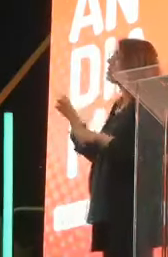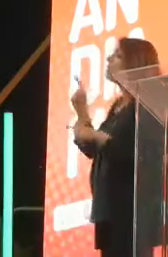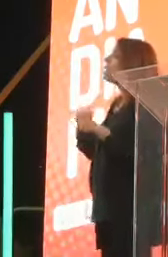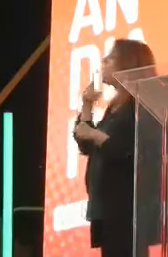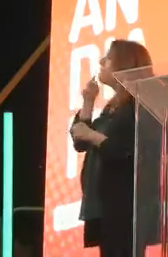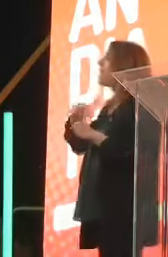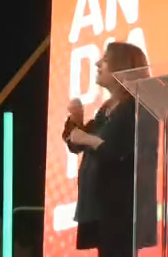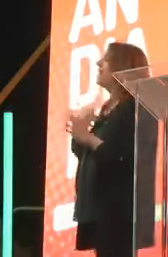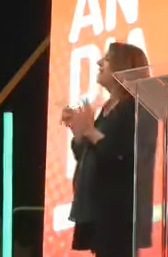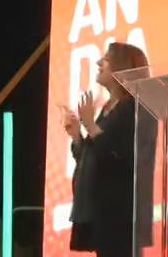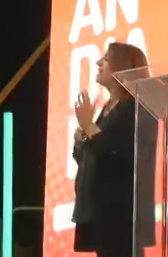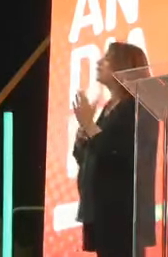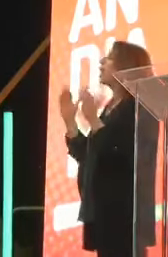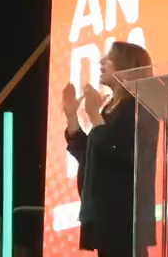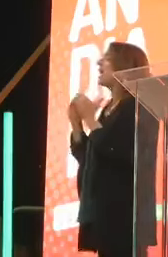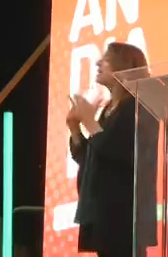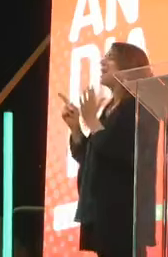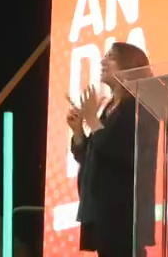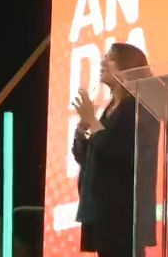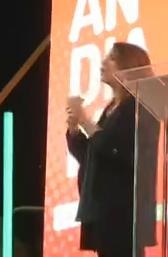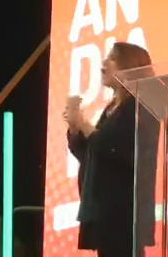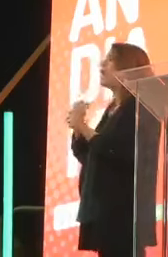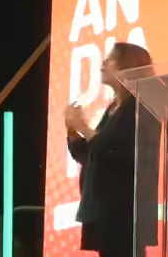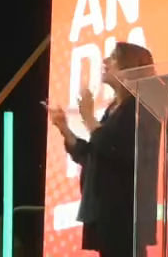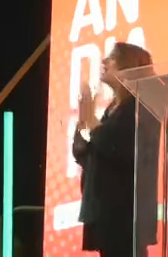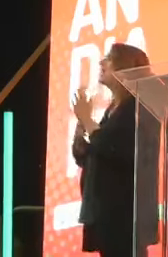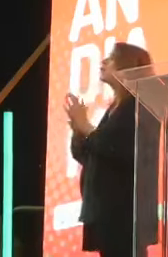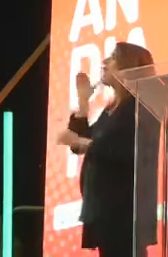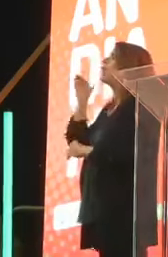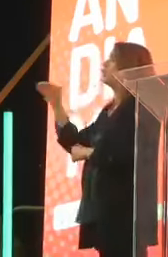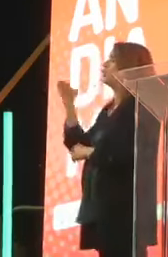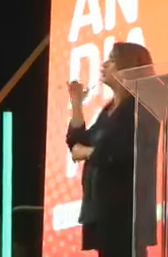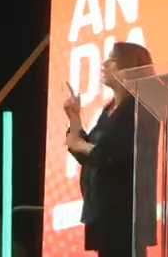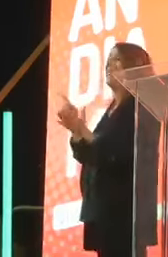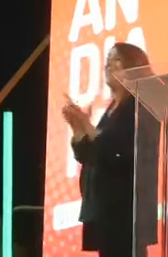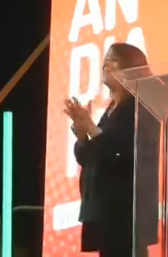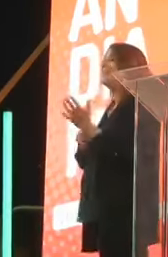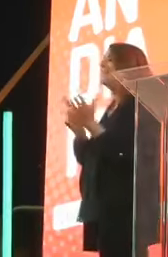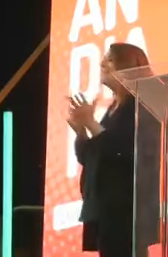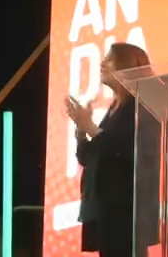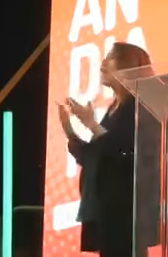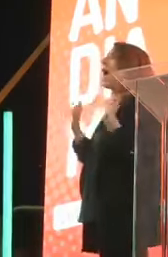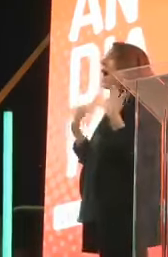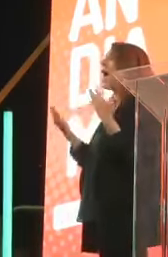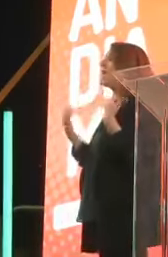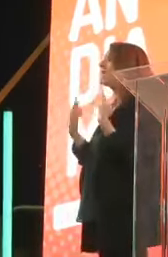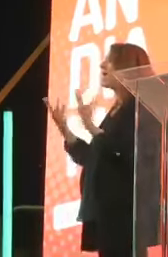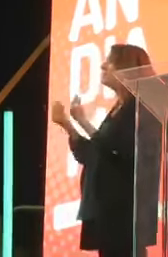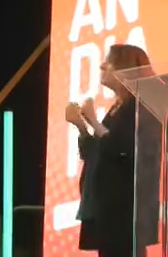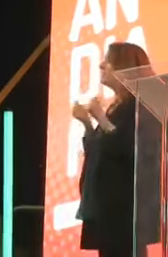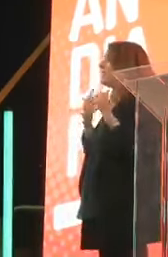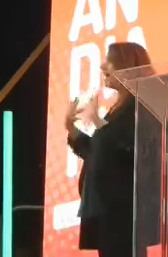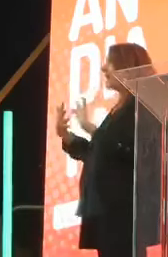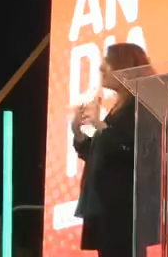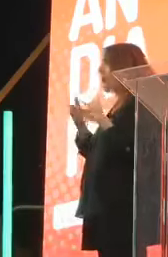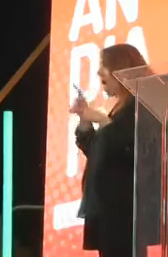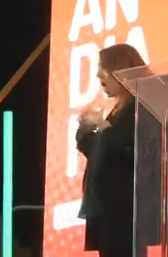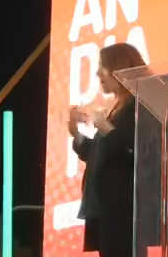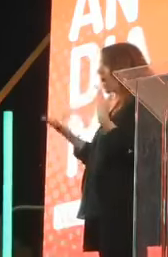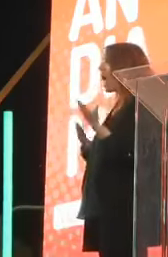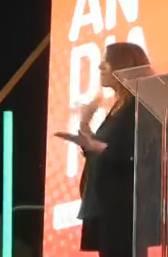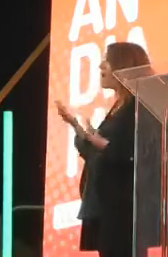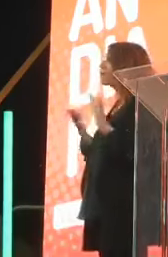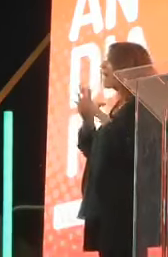alla casa, di diritto al lavoro, di diritto al futuro, di diritto a un'aria che puoi respirare, perché anche l'emergenza climatica, che